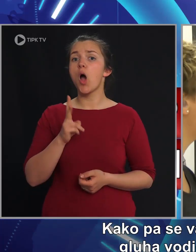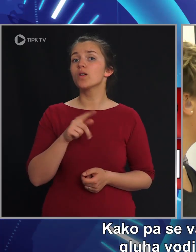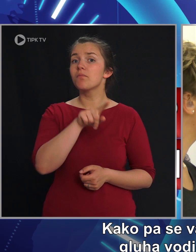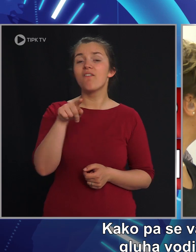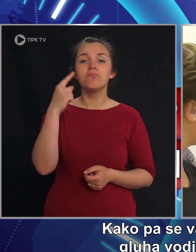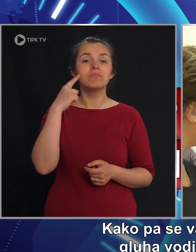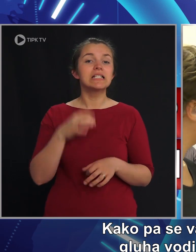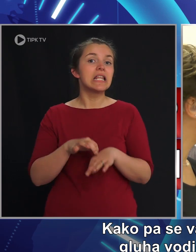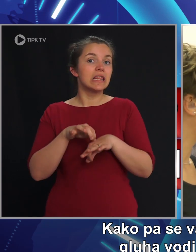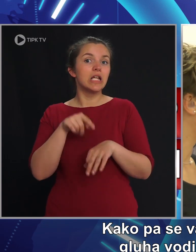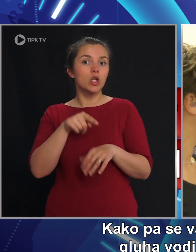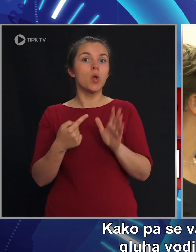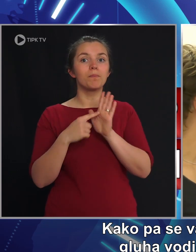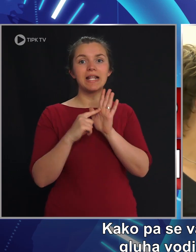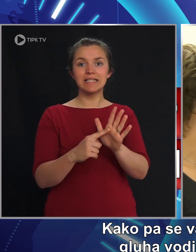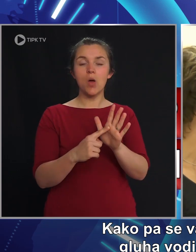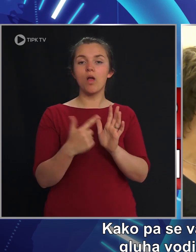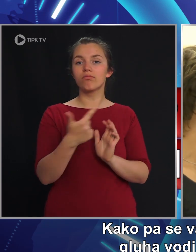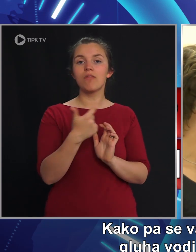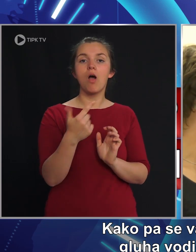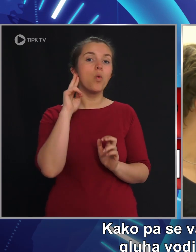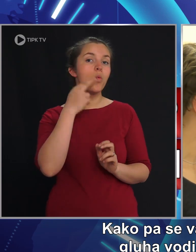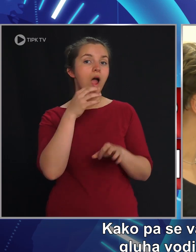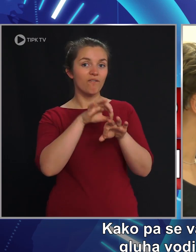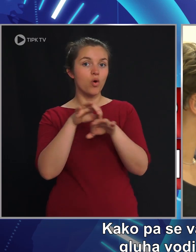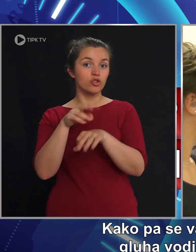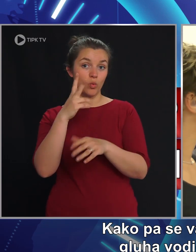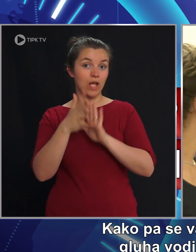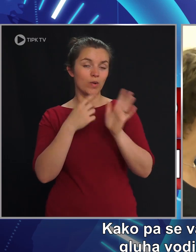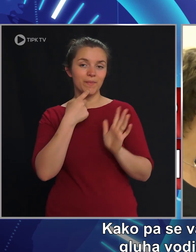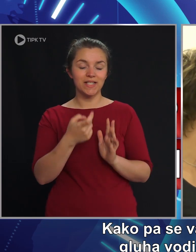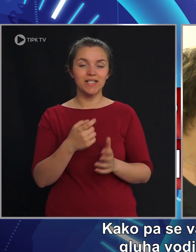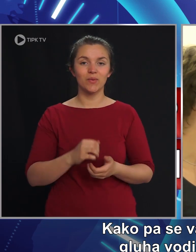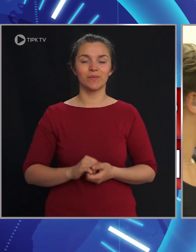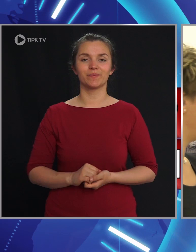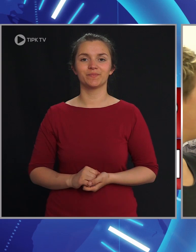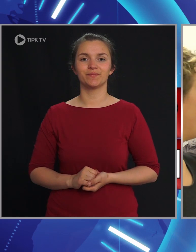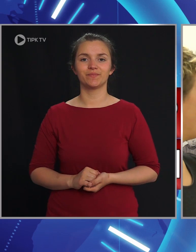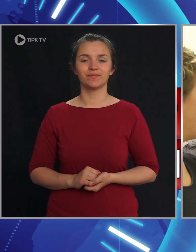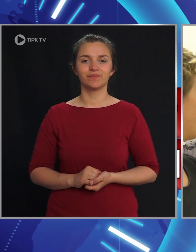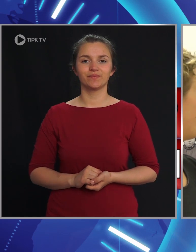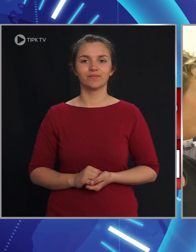Kako se pa vam zdi, da to predstavljata gluha vodiča v znakovnem jeziku?